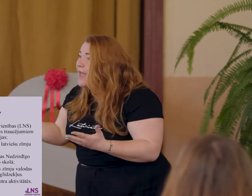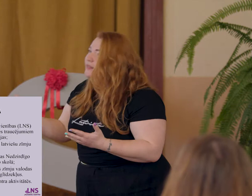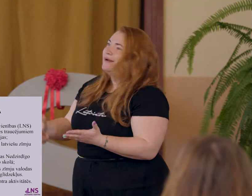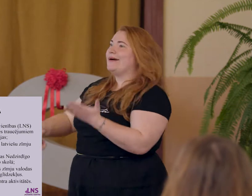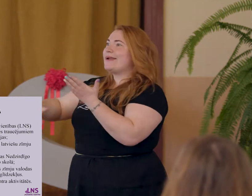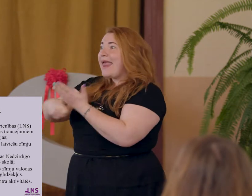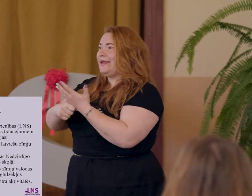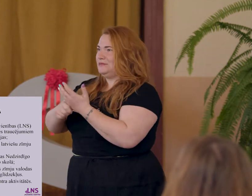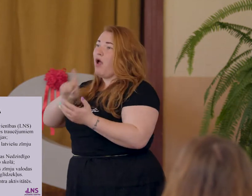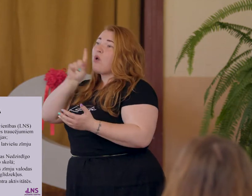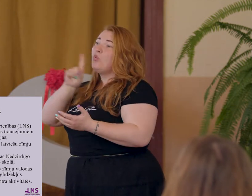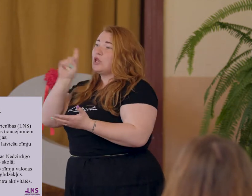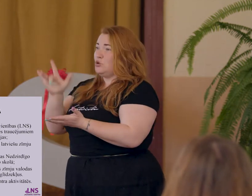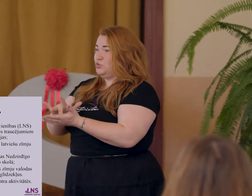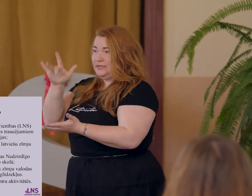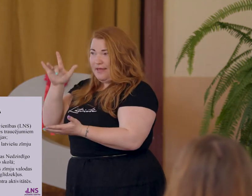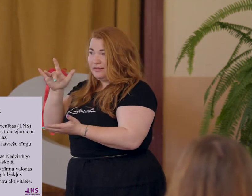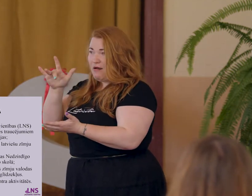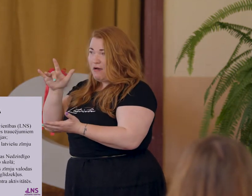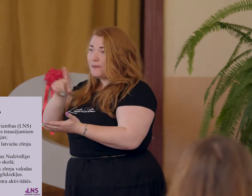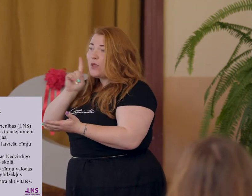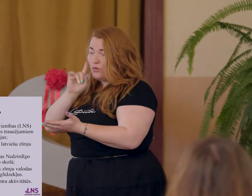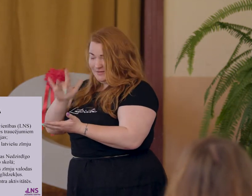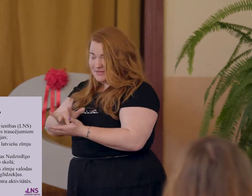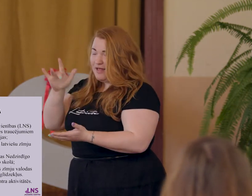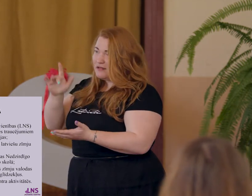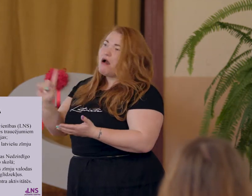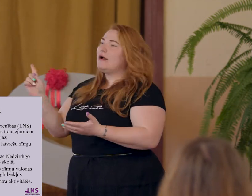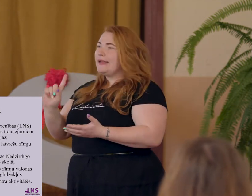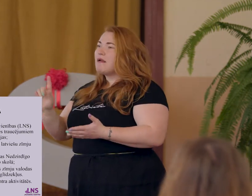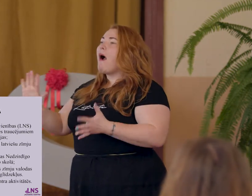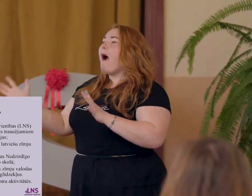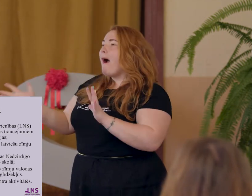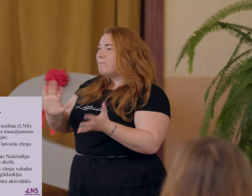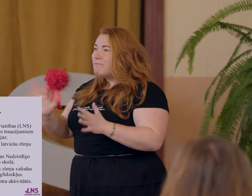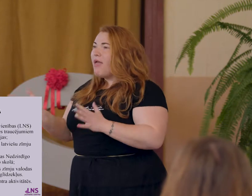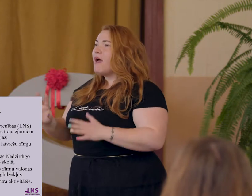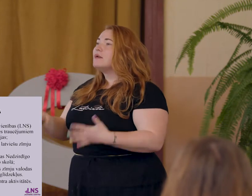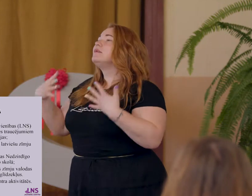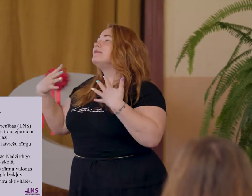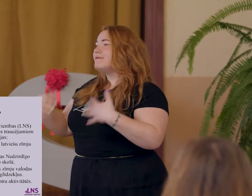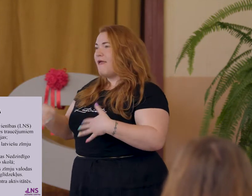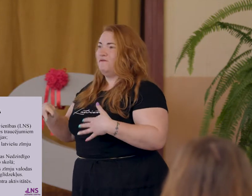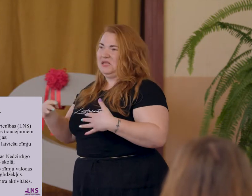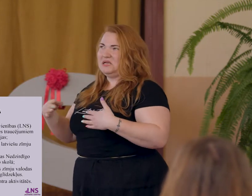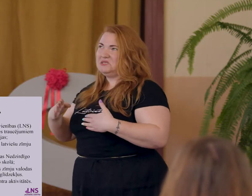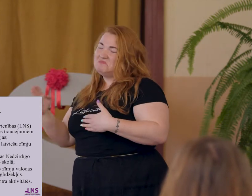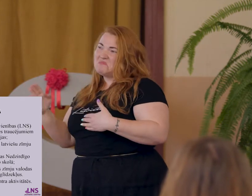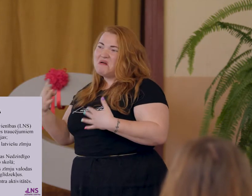jaunieši, bet reģistrēti jauniešu centrā apmēram